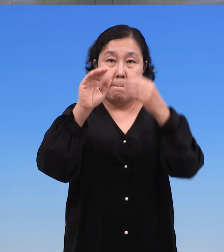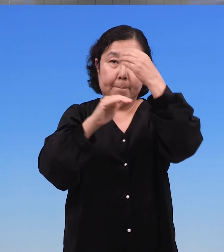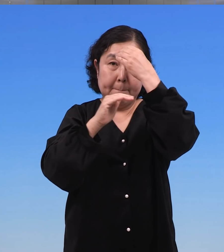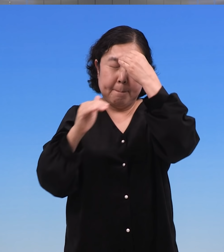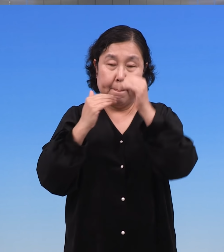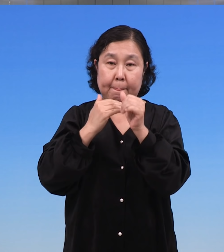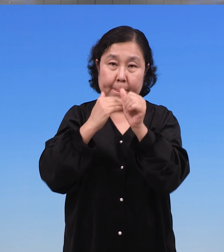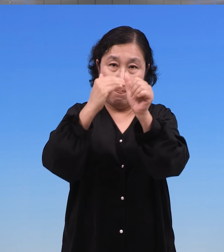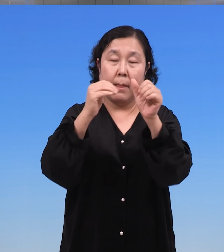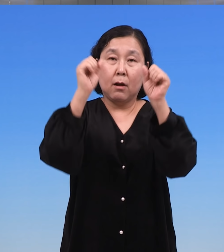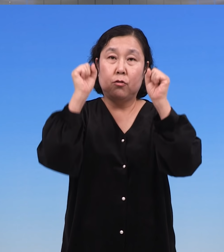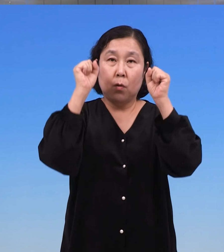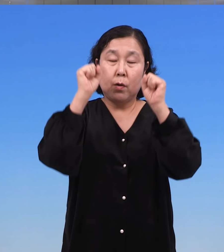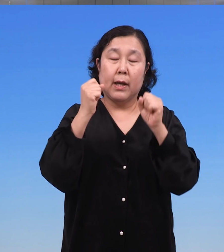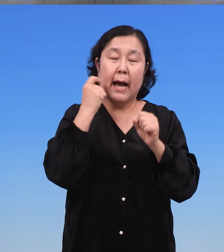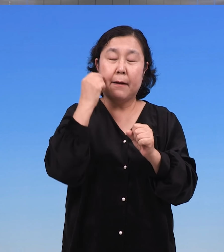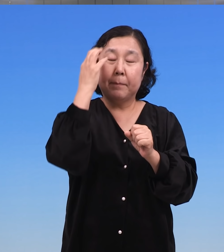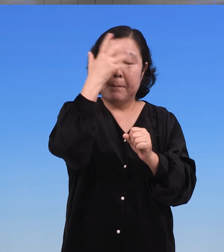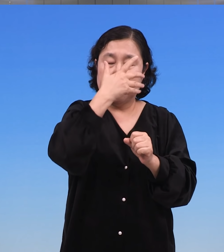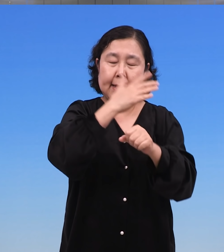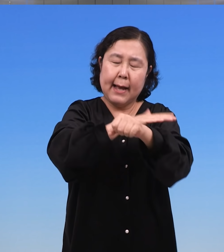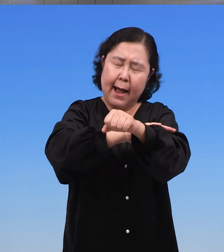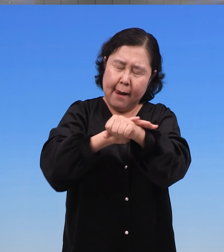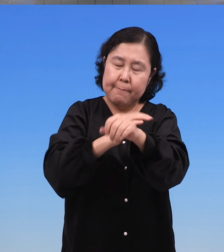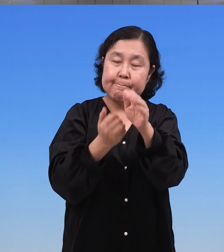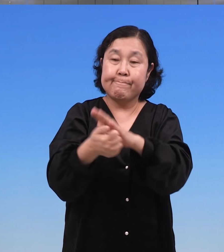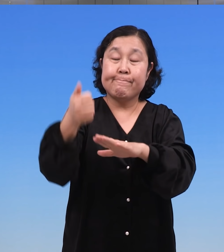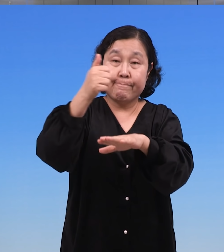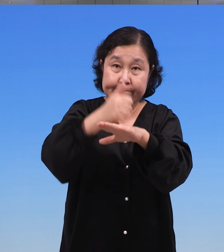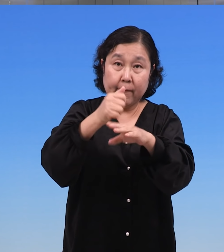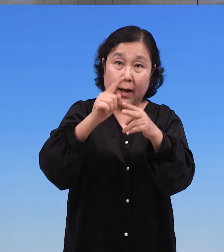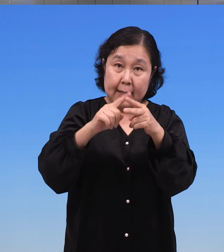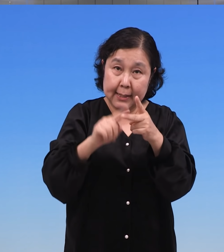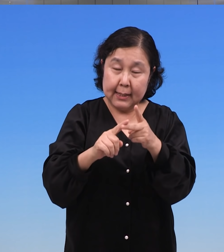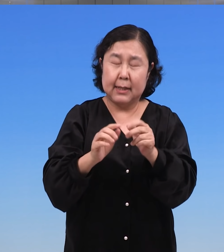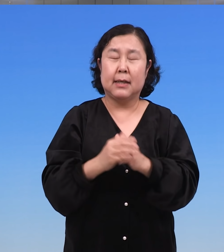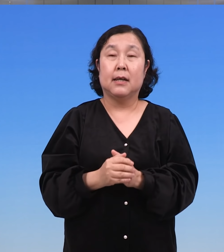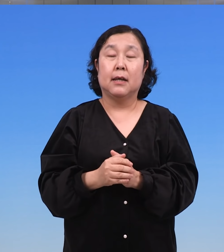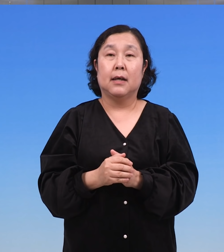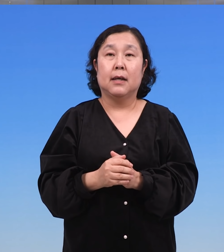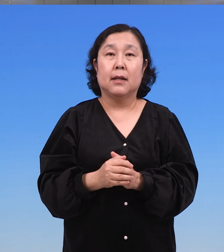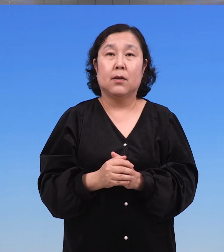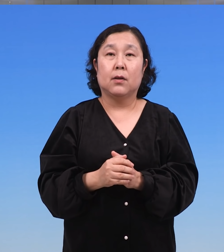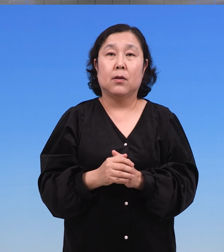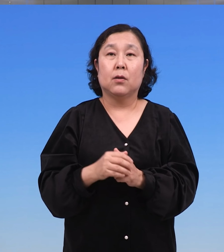일만서도 파수 운동이 아름답게 잘 이루어지거나 제가